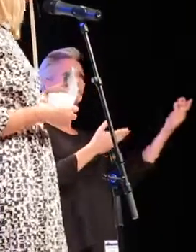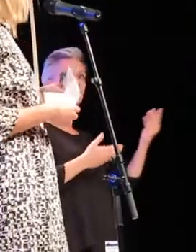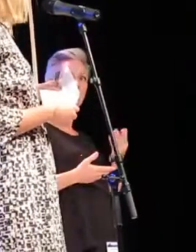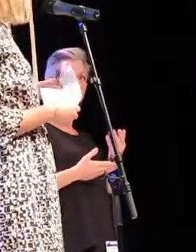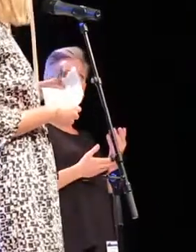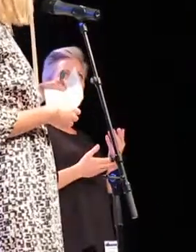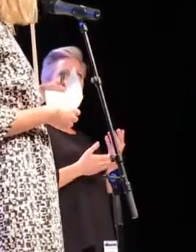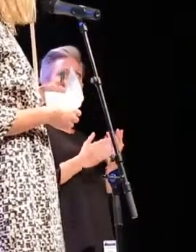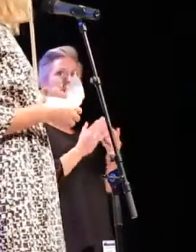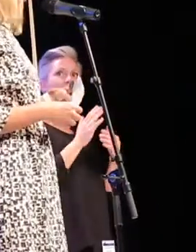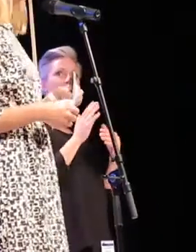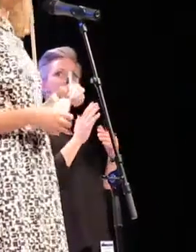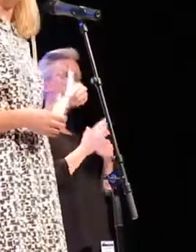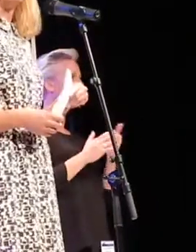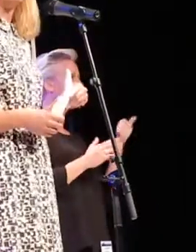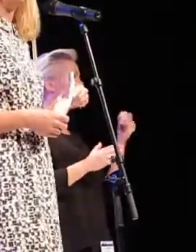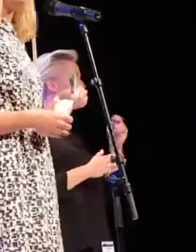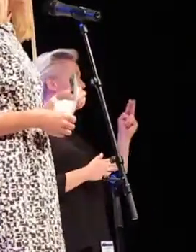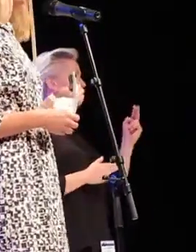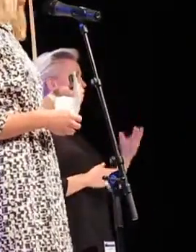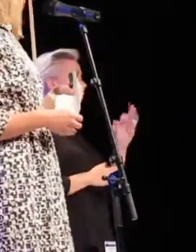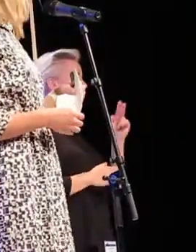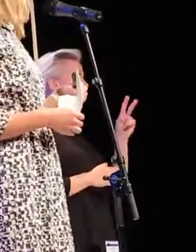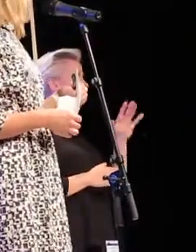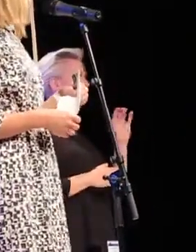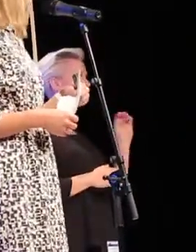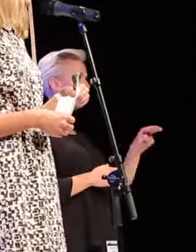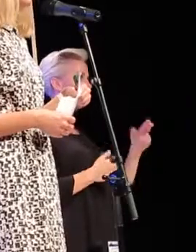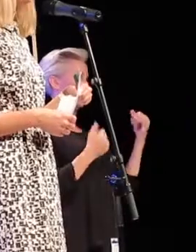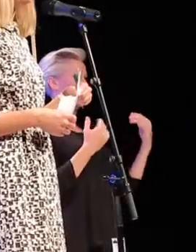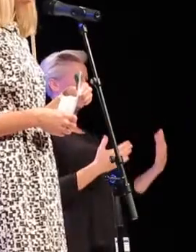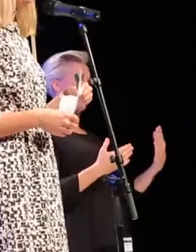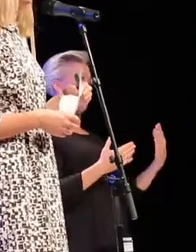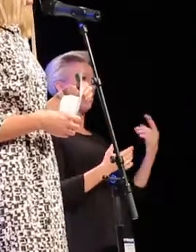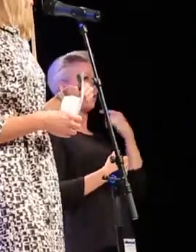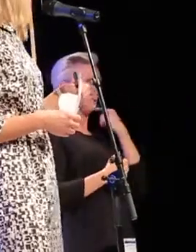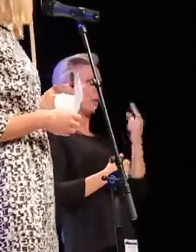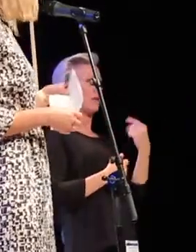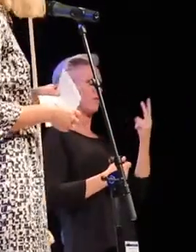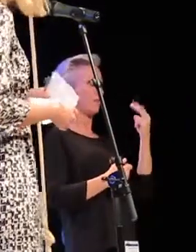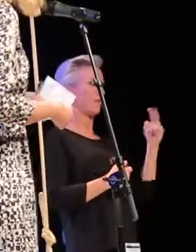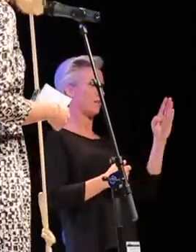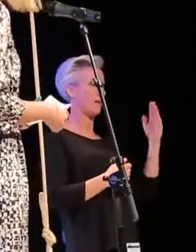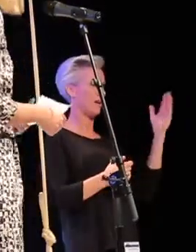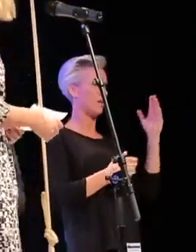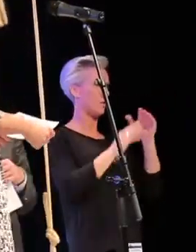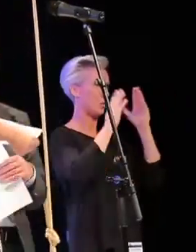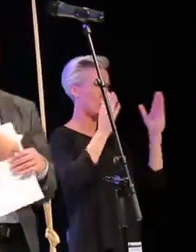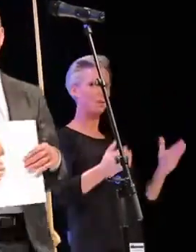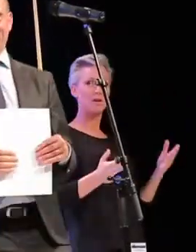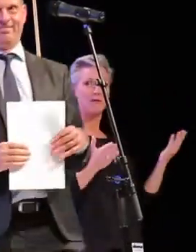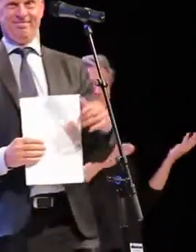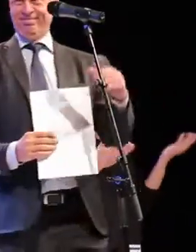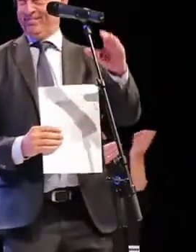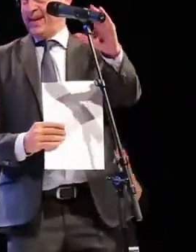och upp för Benny Fredriksson som idag och imorgon är ledig för Klimathuset. Välkommen.